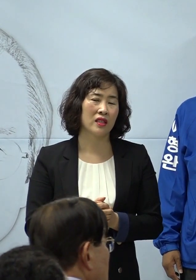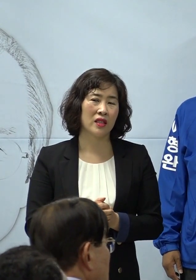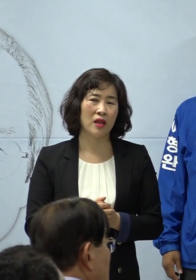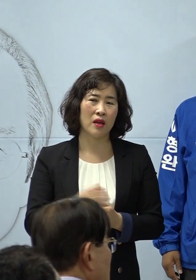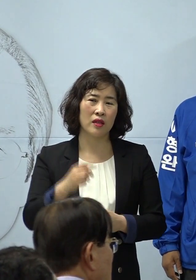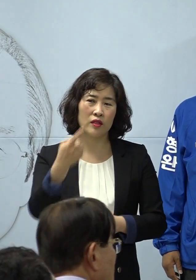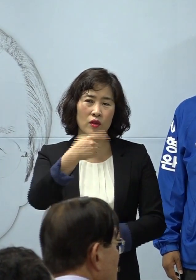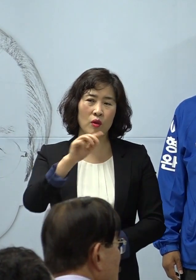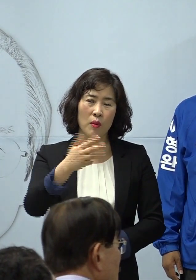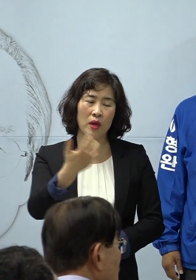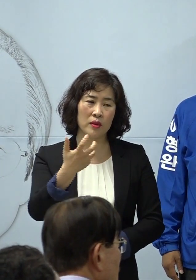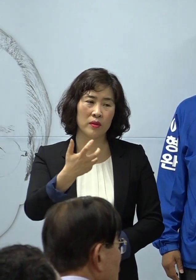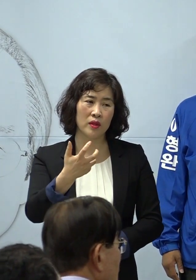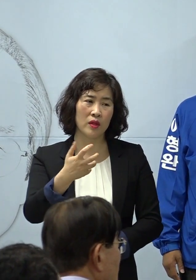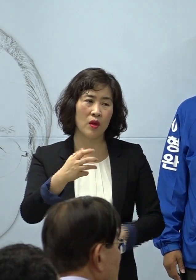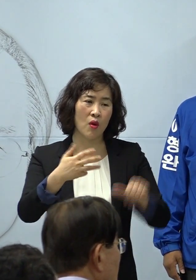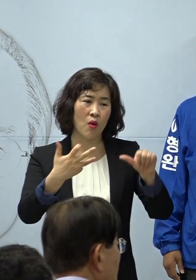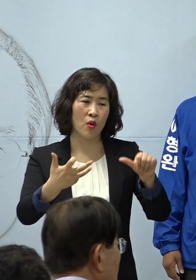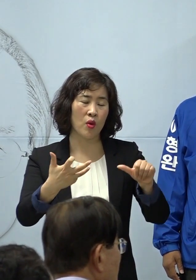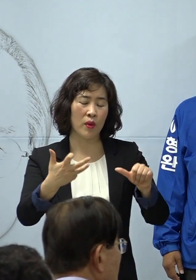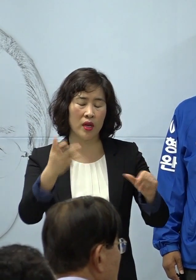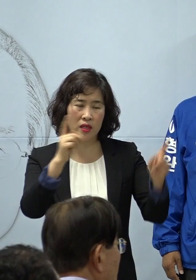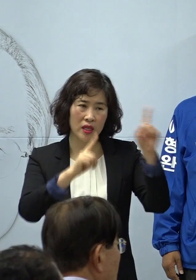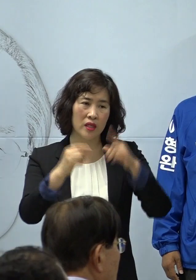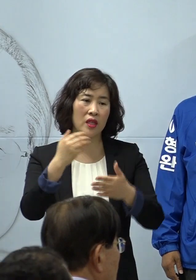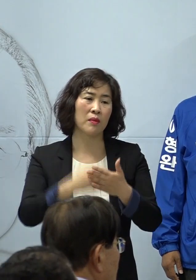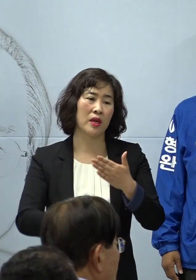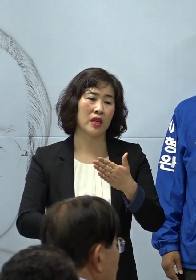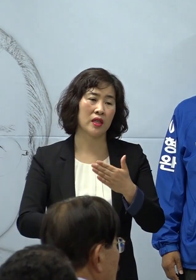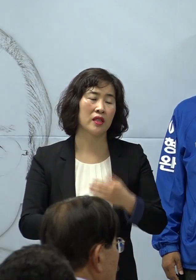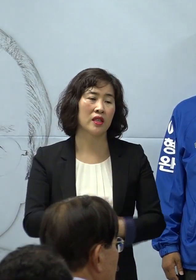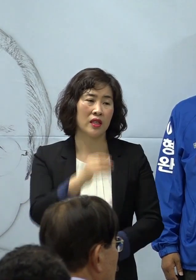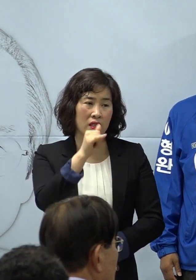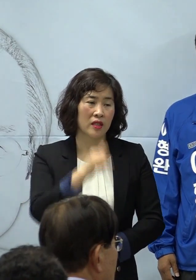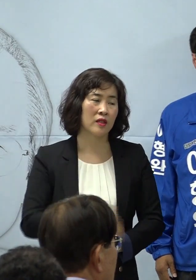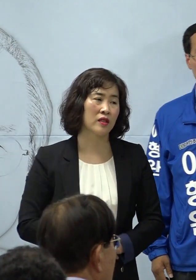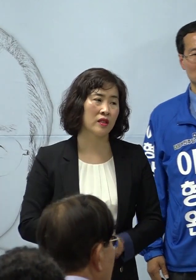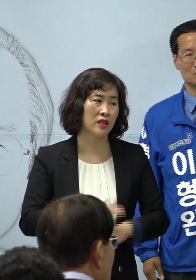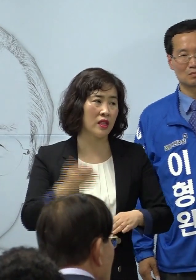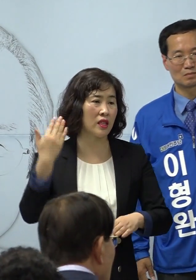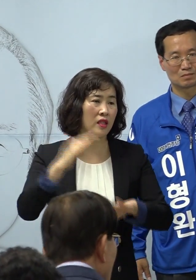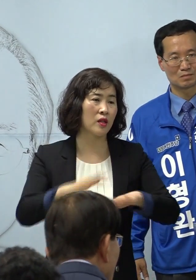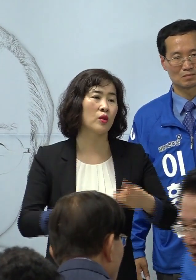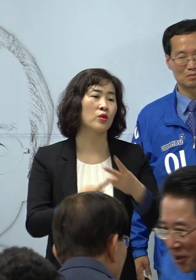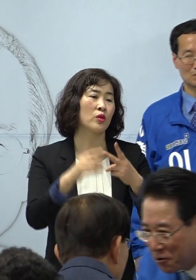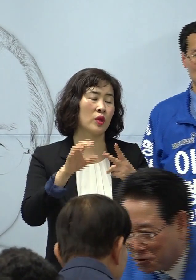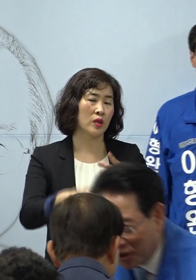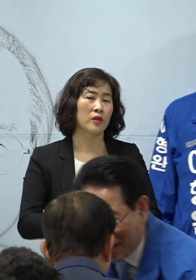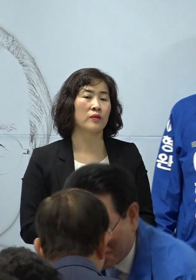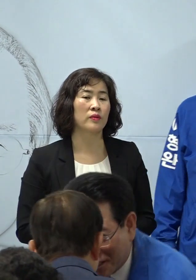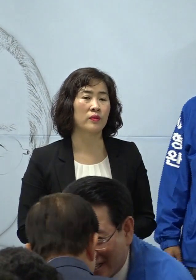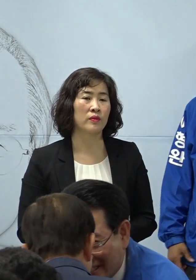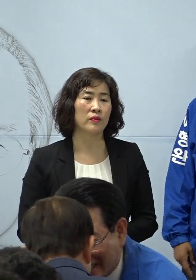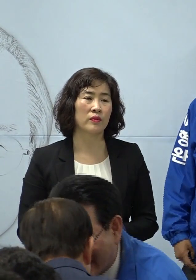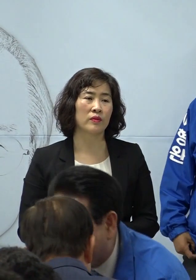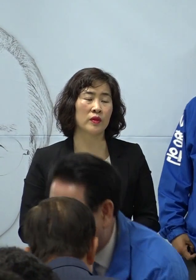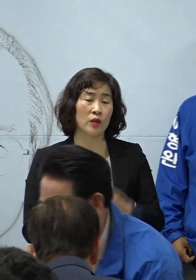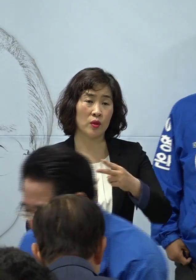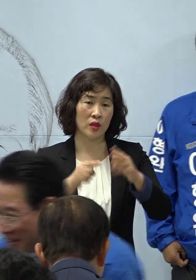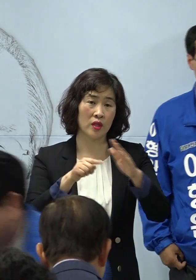않았던 5.18의 상처가 그대로 남아있는 옛날 전남도청입니다. 그 전남도청을